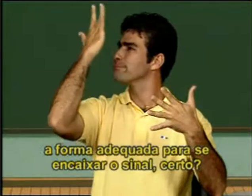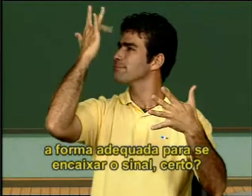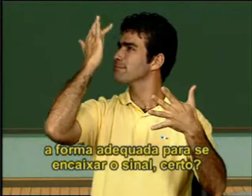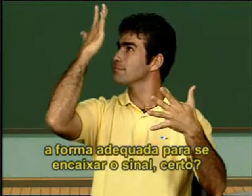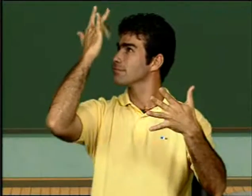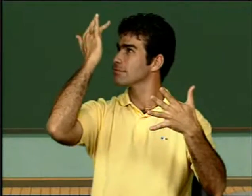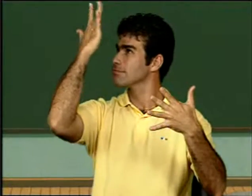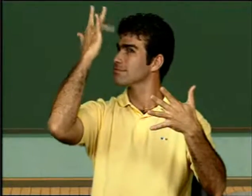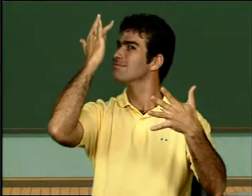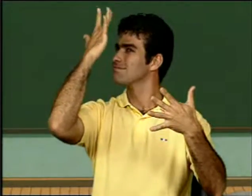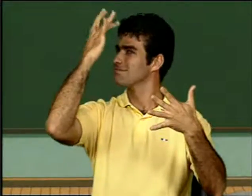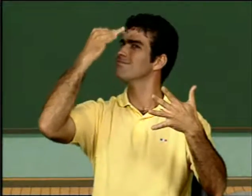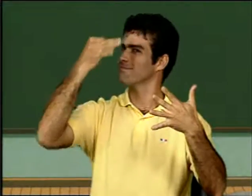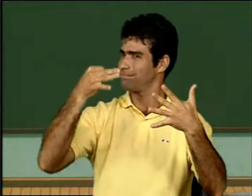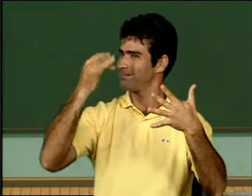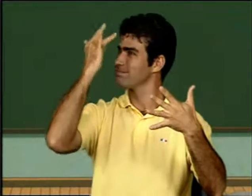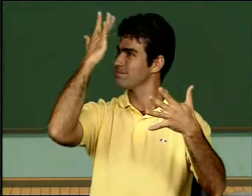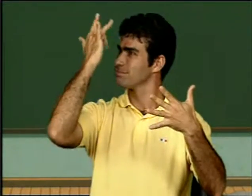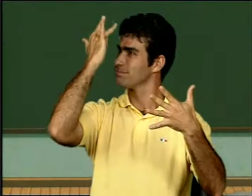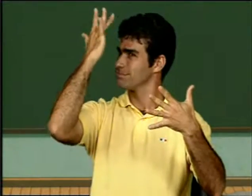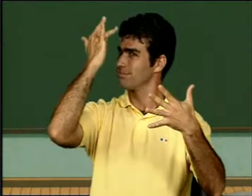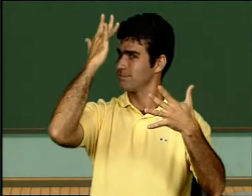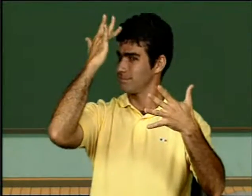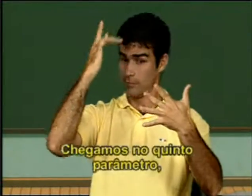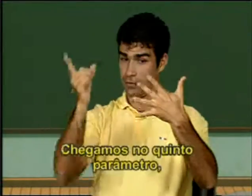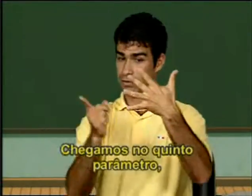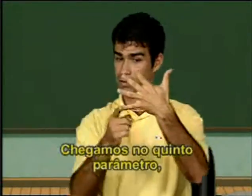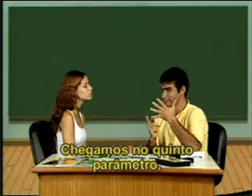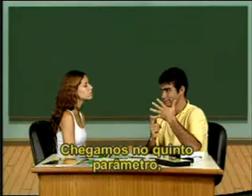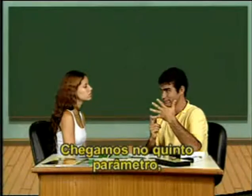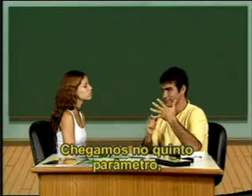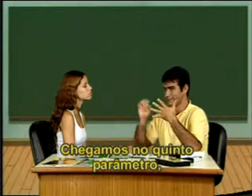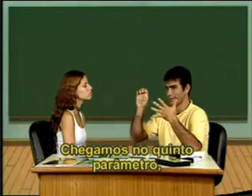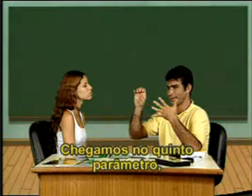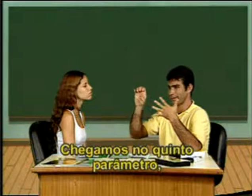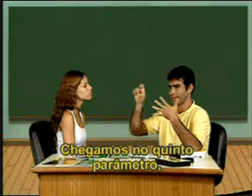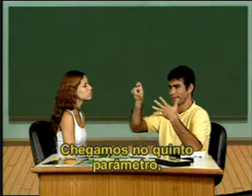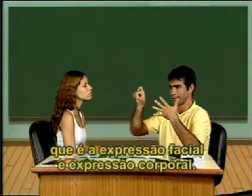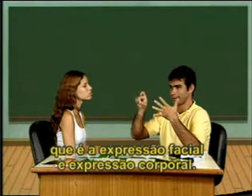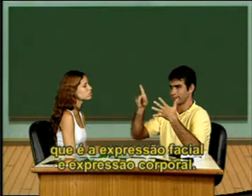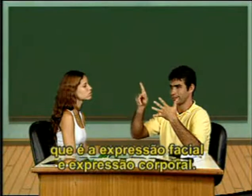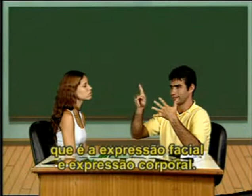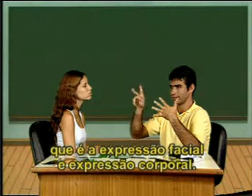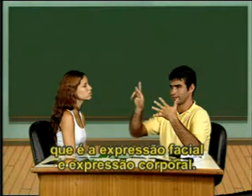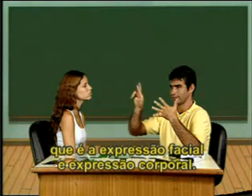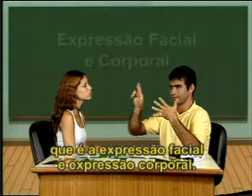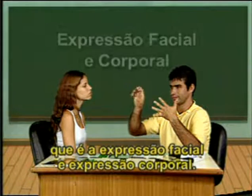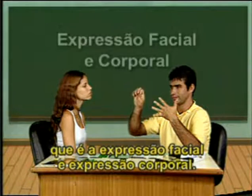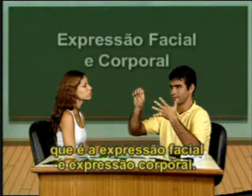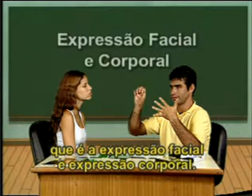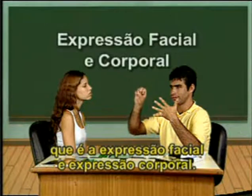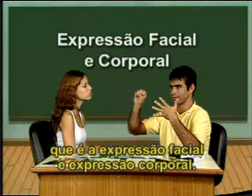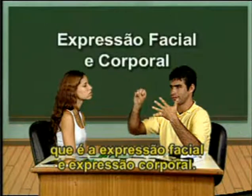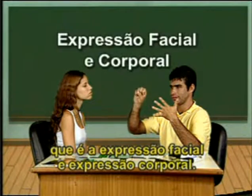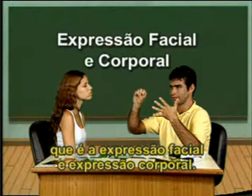certo? Chegamos no quinto parâmetro, que é a expressão facial e